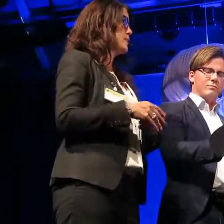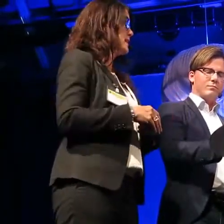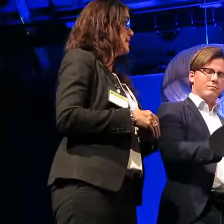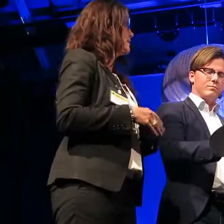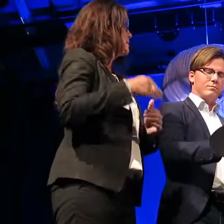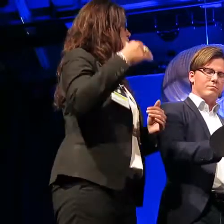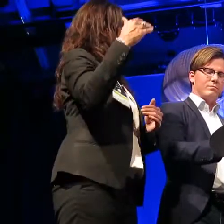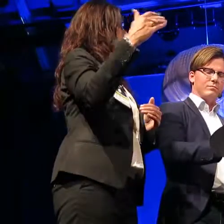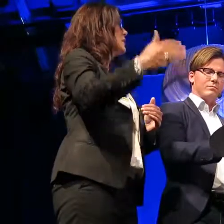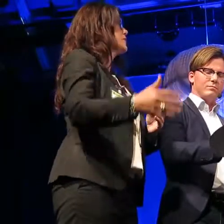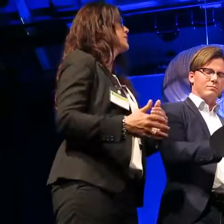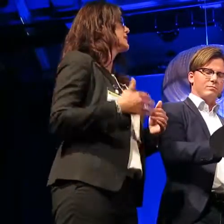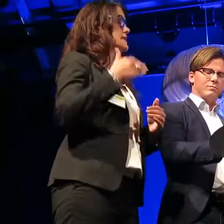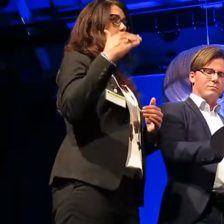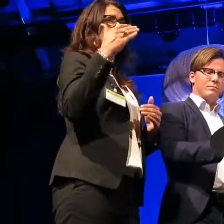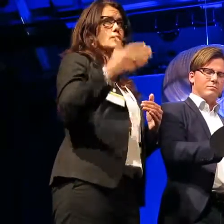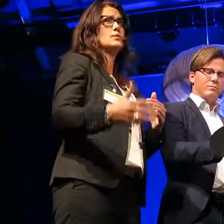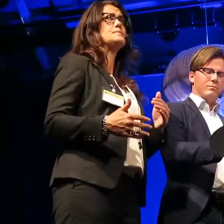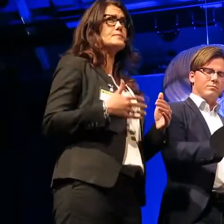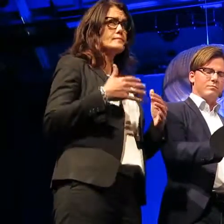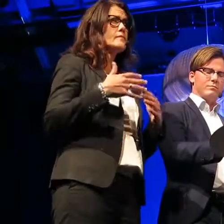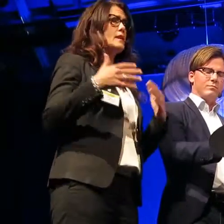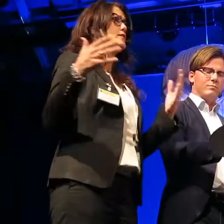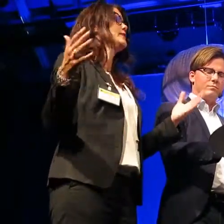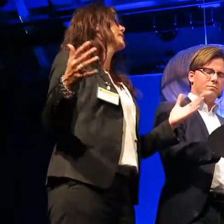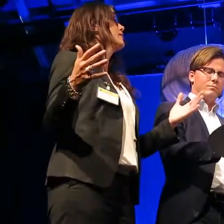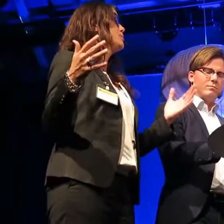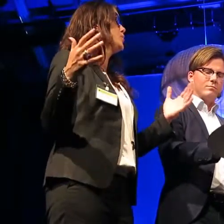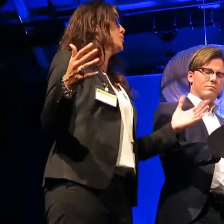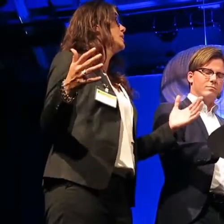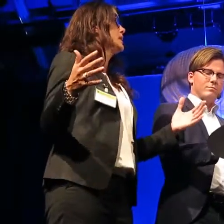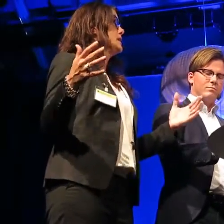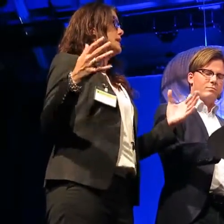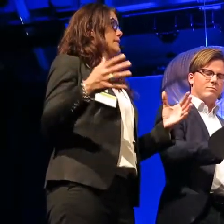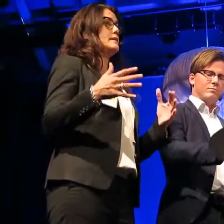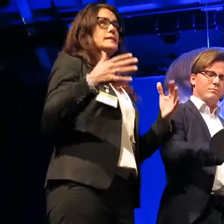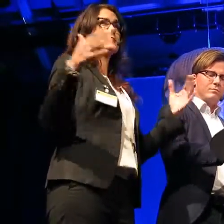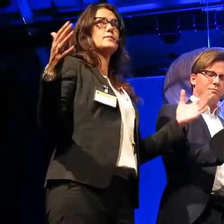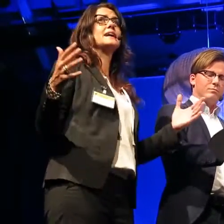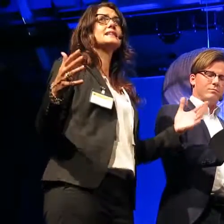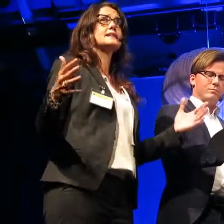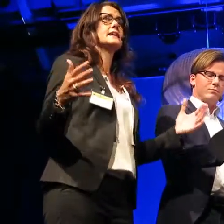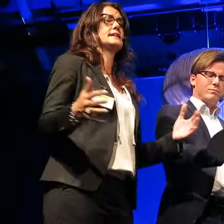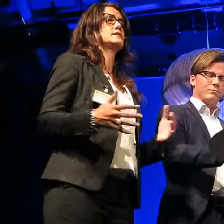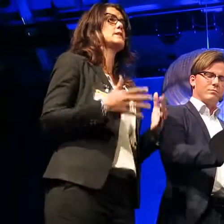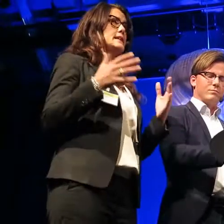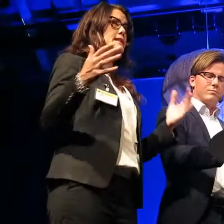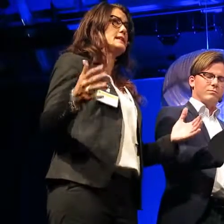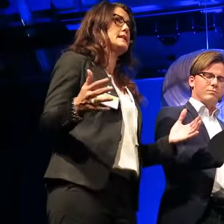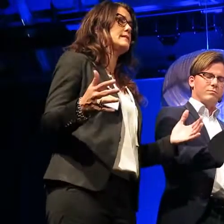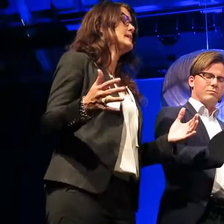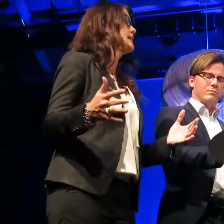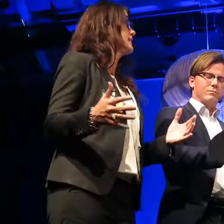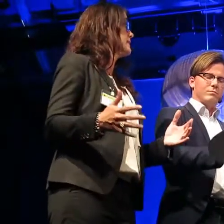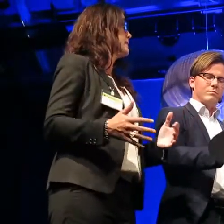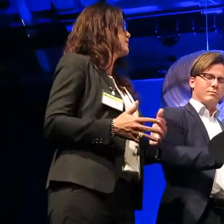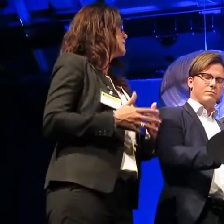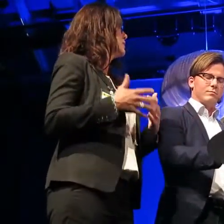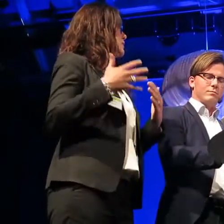bästa av världen. Vi måste ju bara göra satsningar nu. Väntar vi på att liksom allt ska hända, så händer